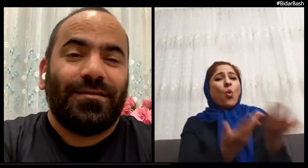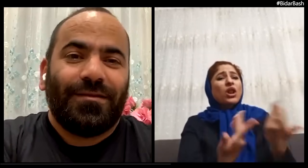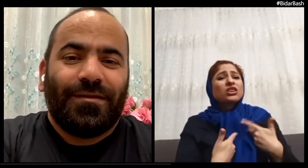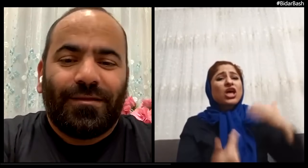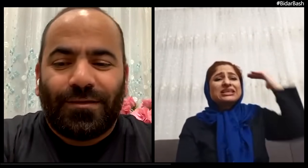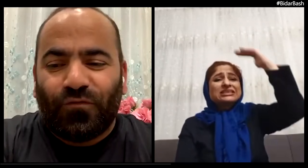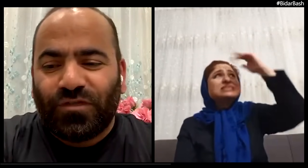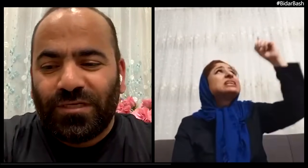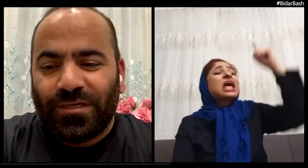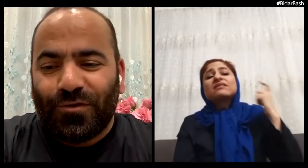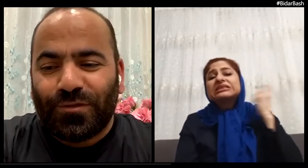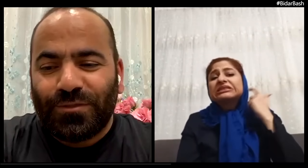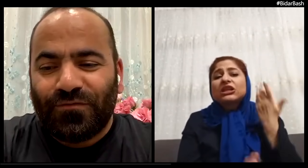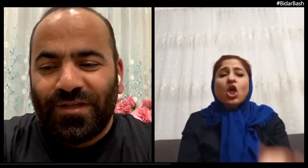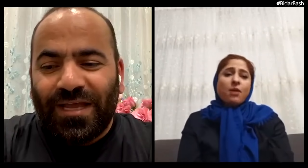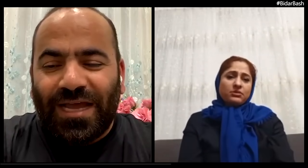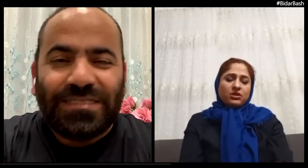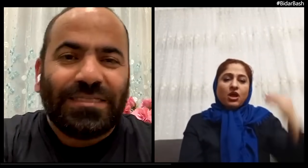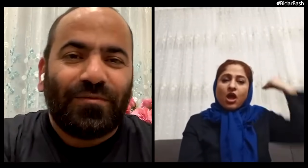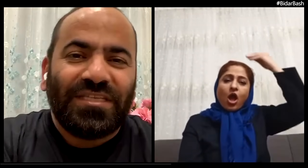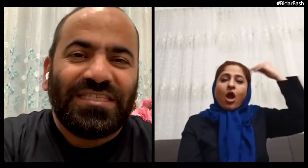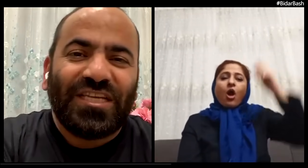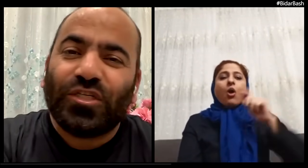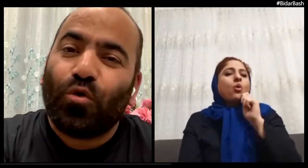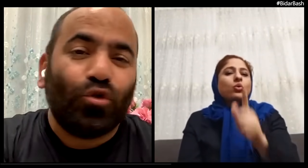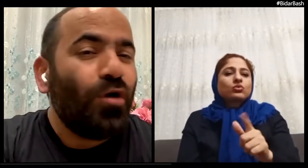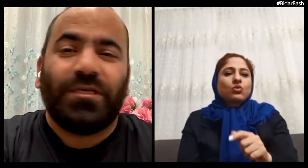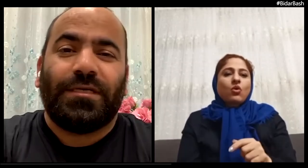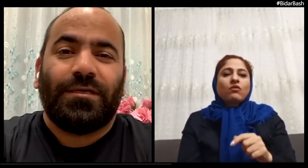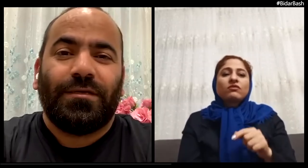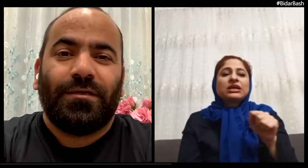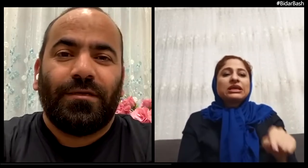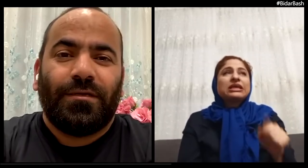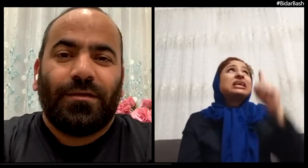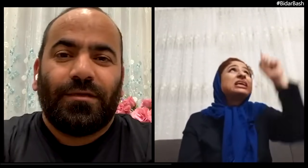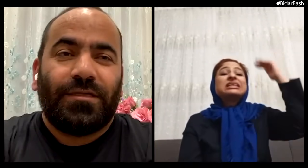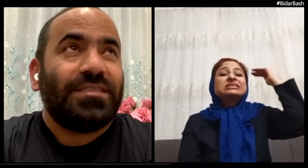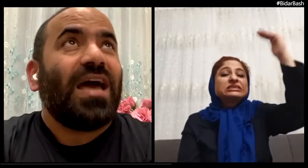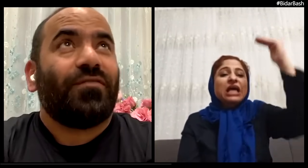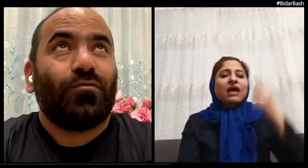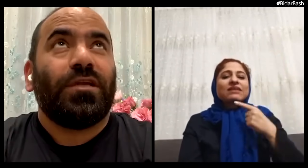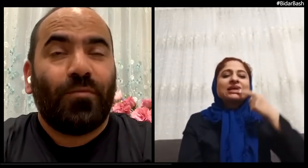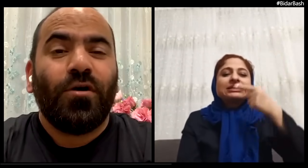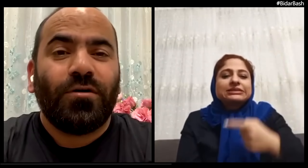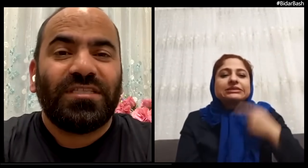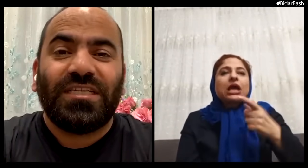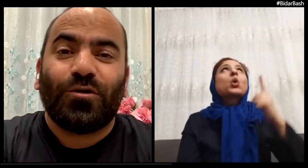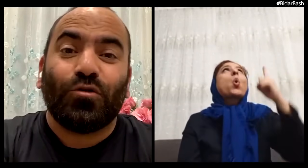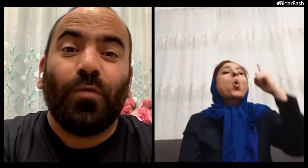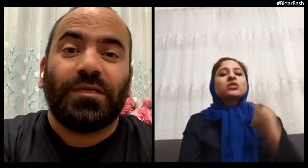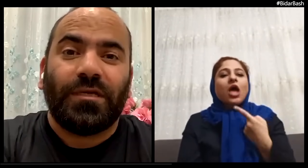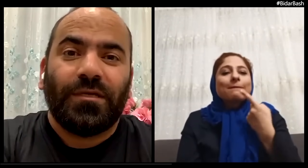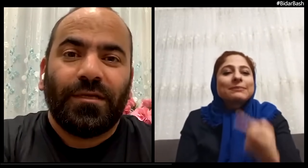میده. گفت که آخونده بهش گفت عزیزم این ذکر خدا میگه، این سقف خونه ما